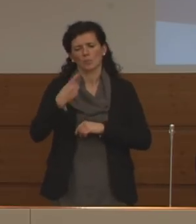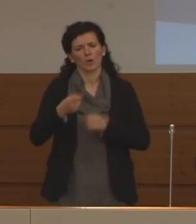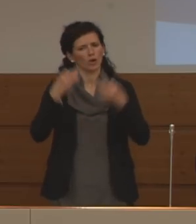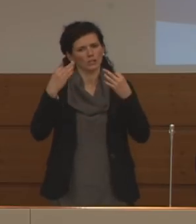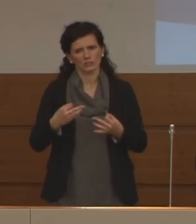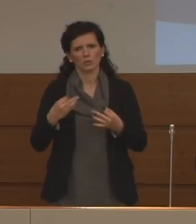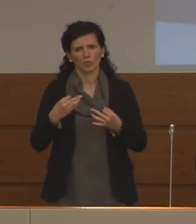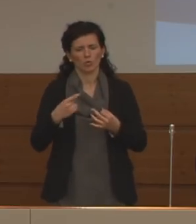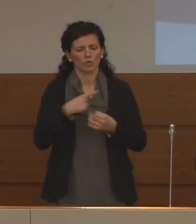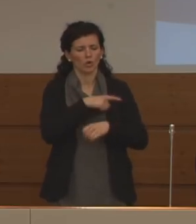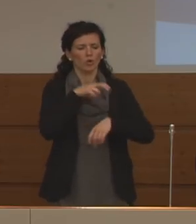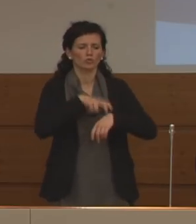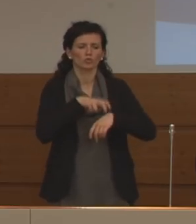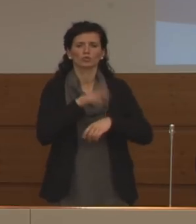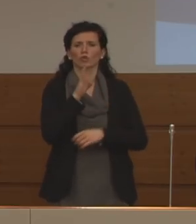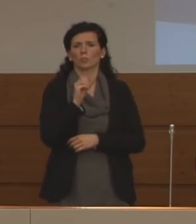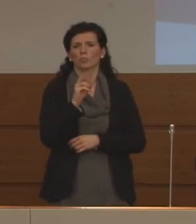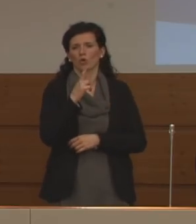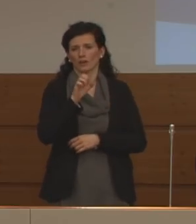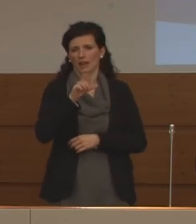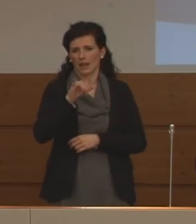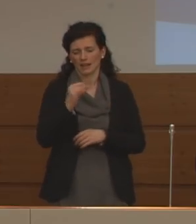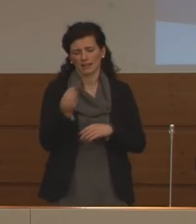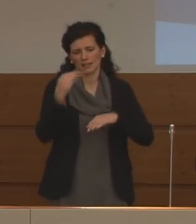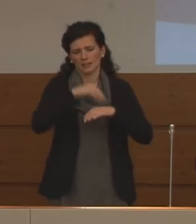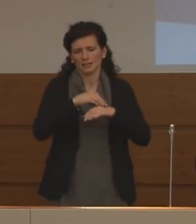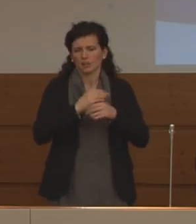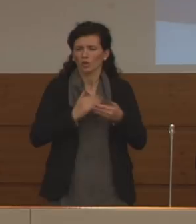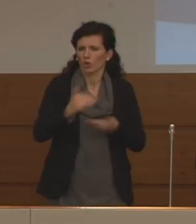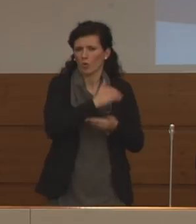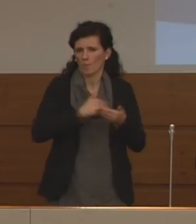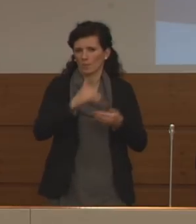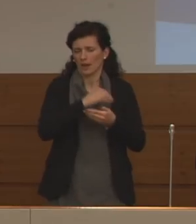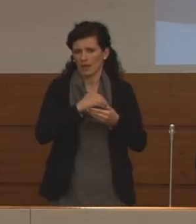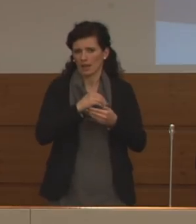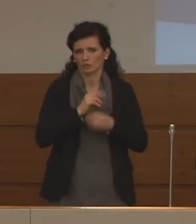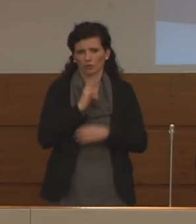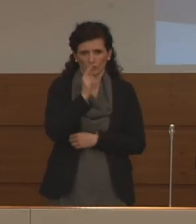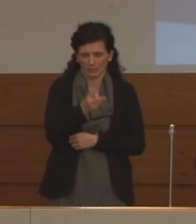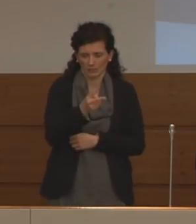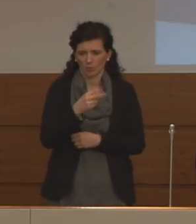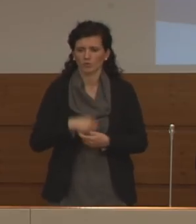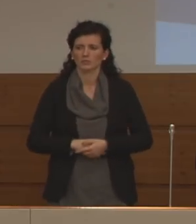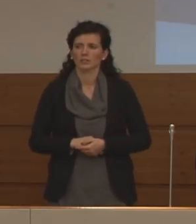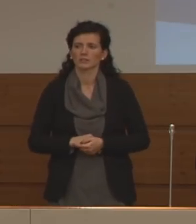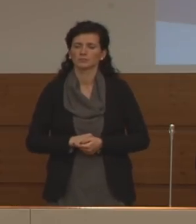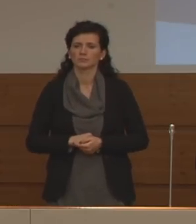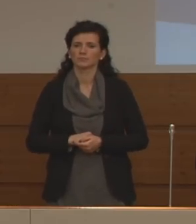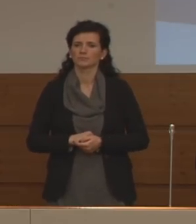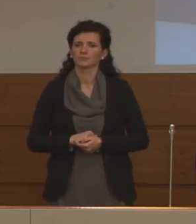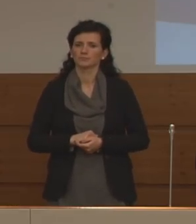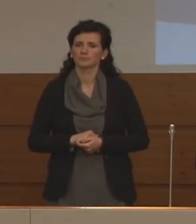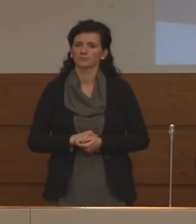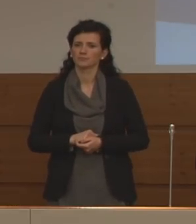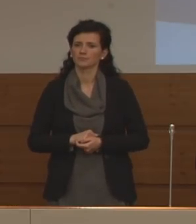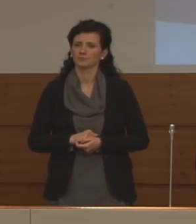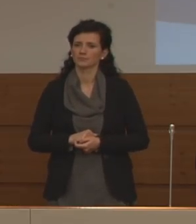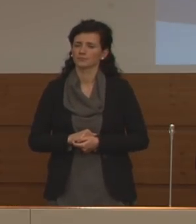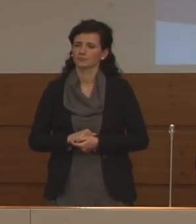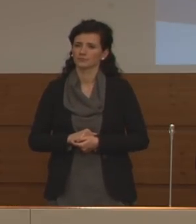complementare più che opportunamente la mia risposta quello che trovate